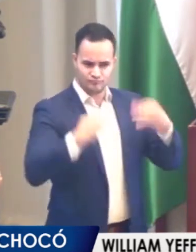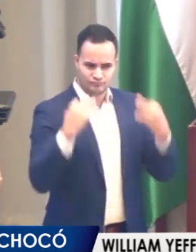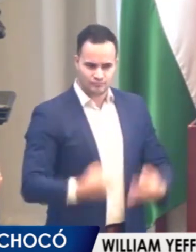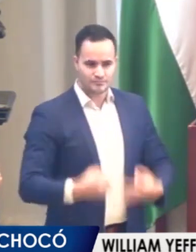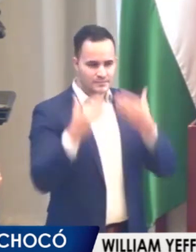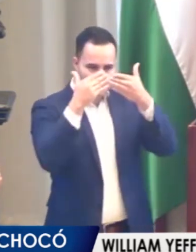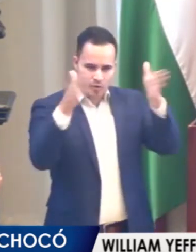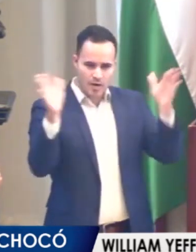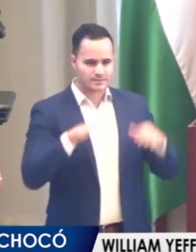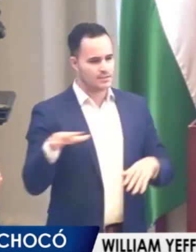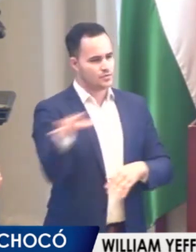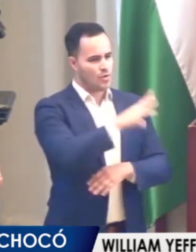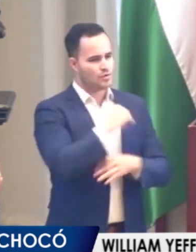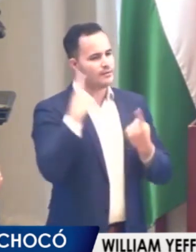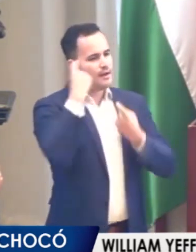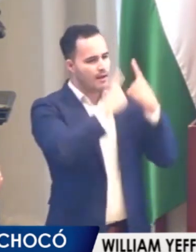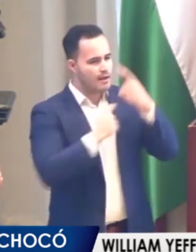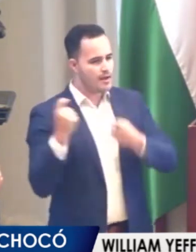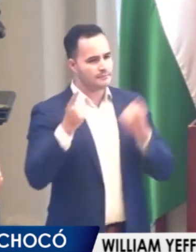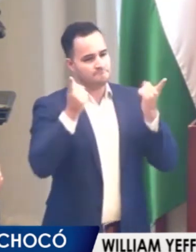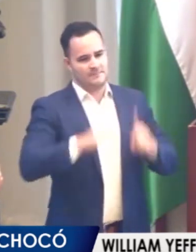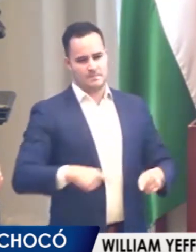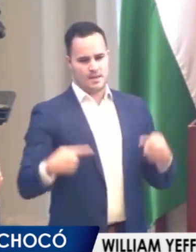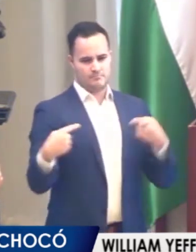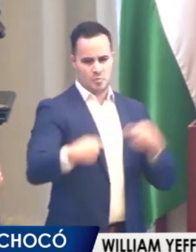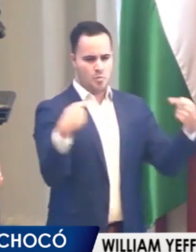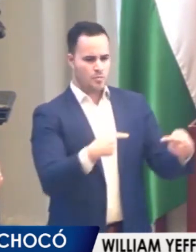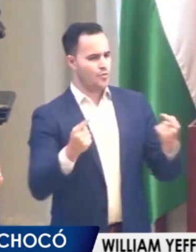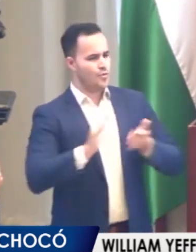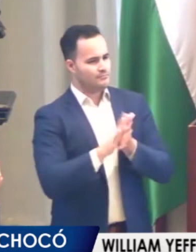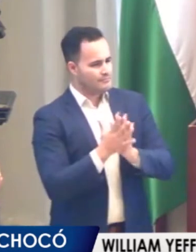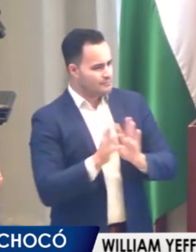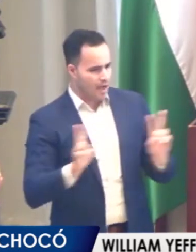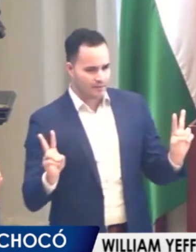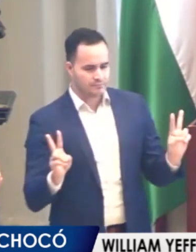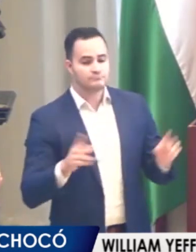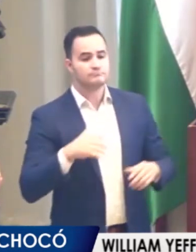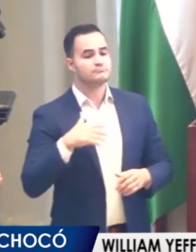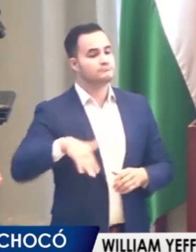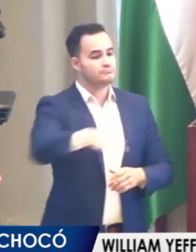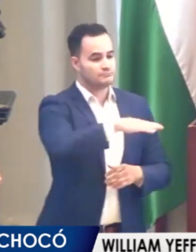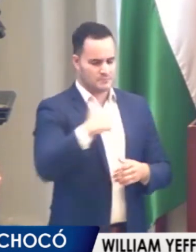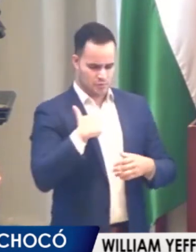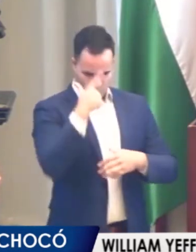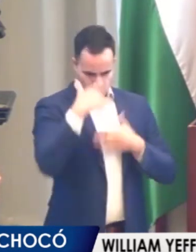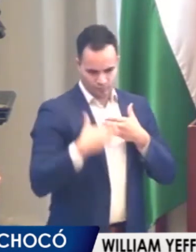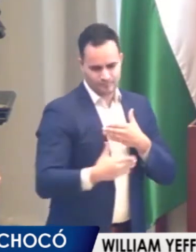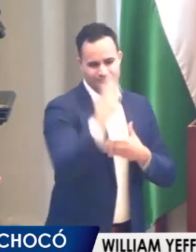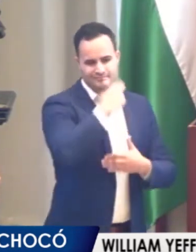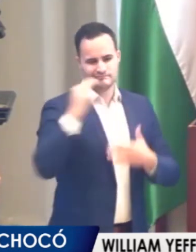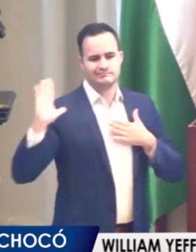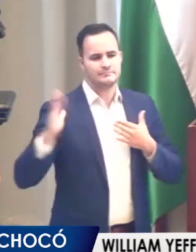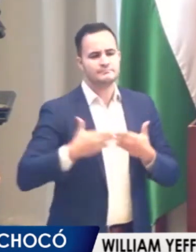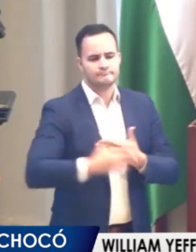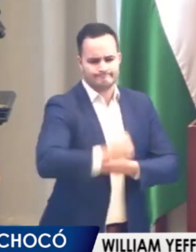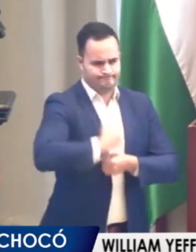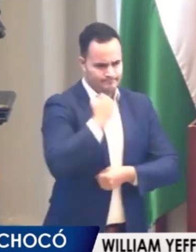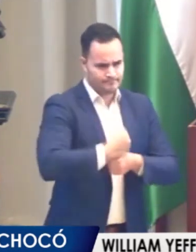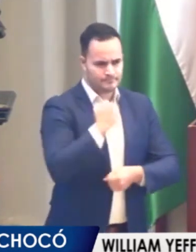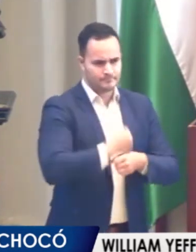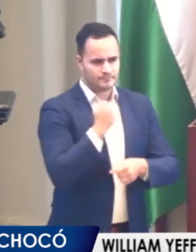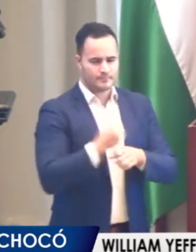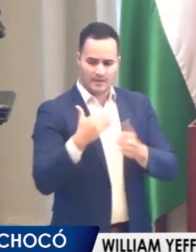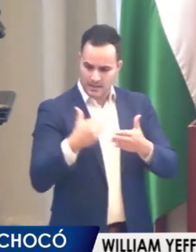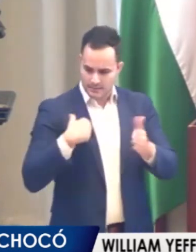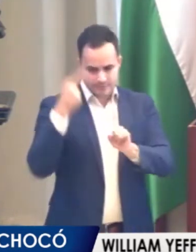democrática, reflexiva y en paz, en donde pondré en estos años todo mi empeño para sacar adelante cada una de las